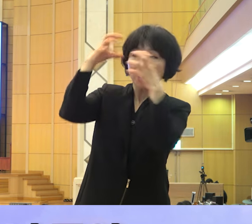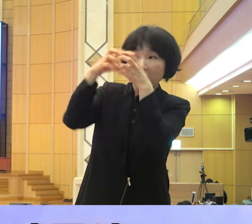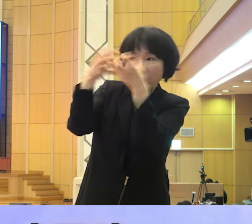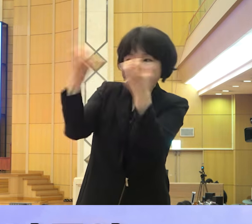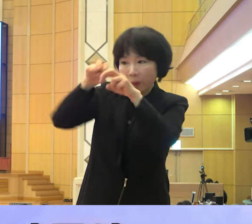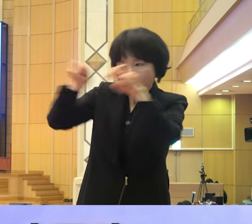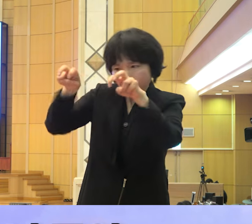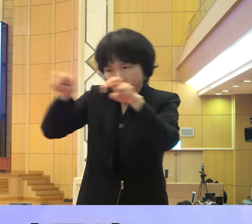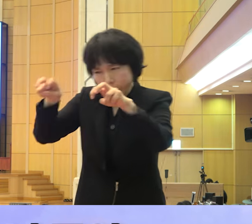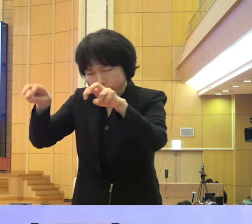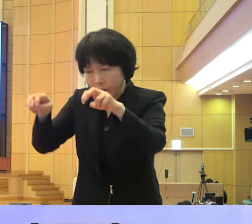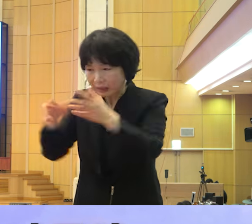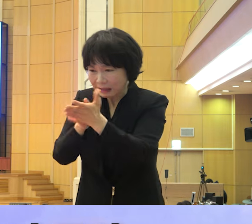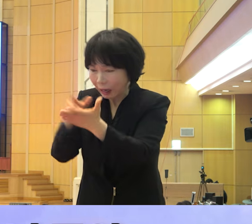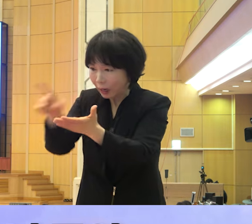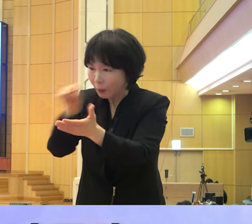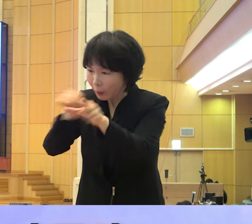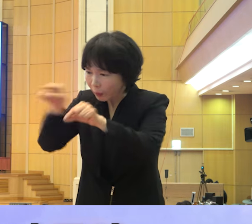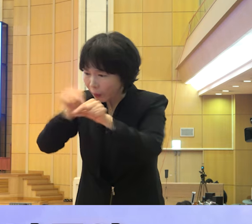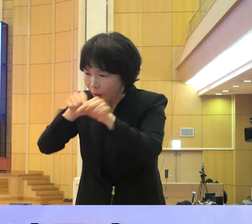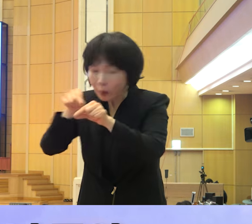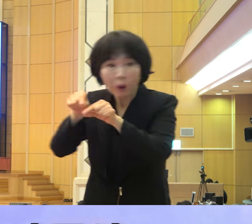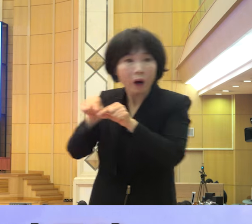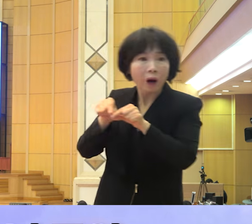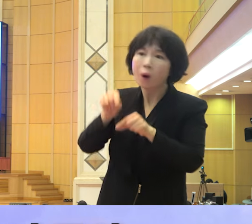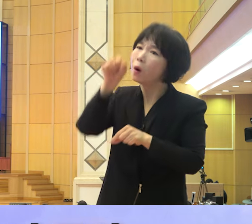이 해독제,